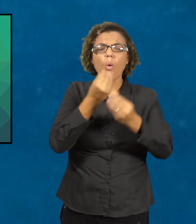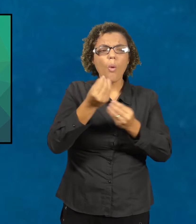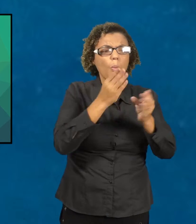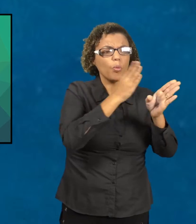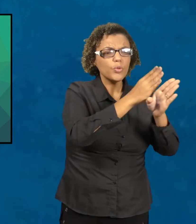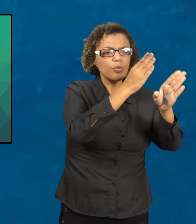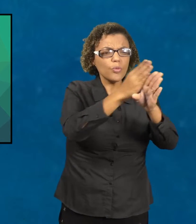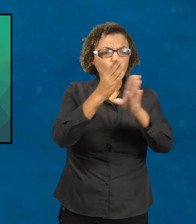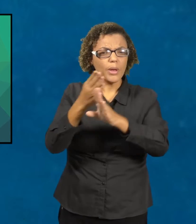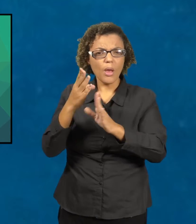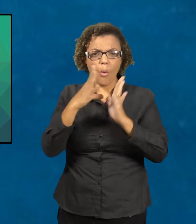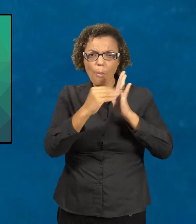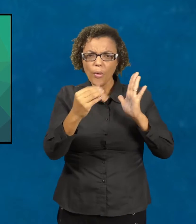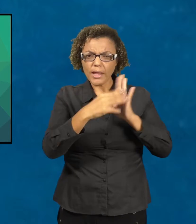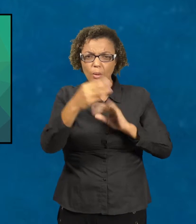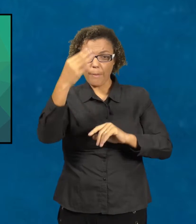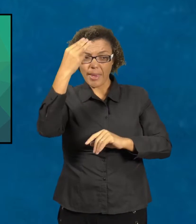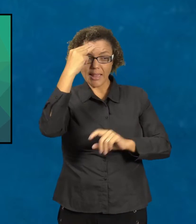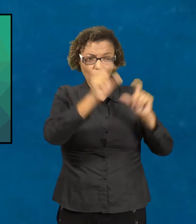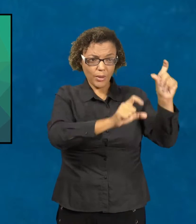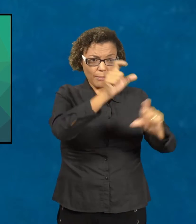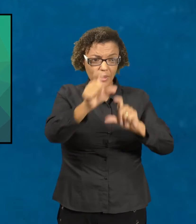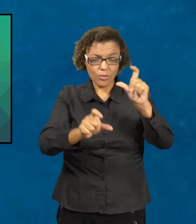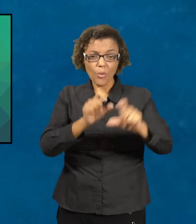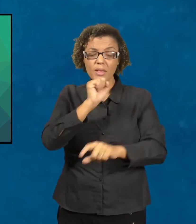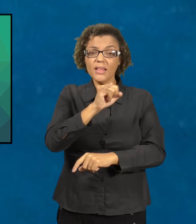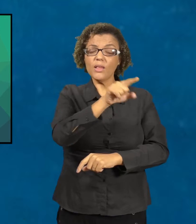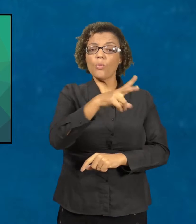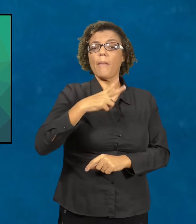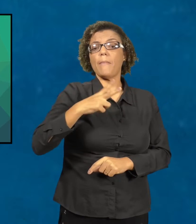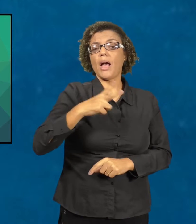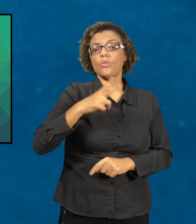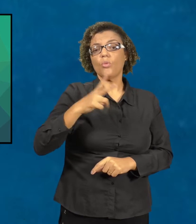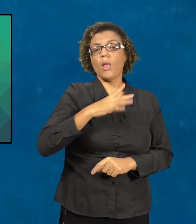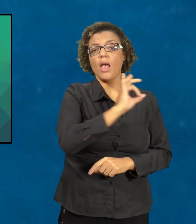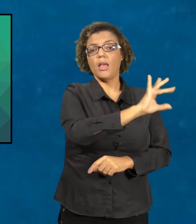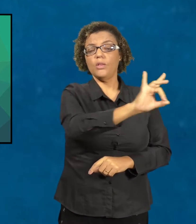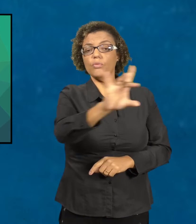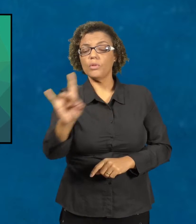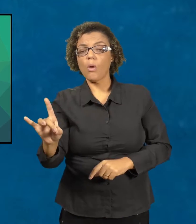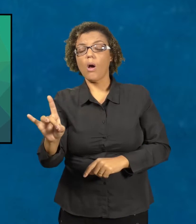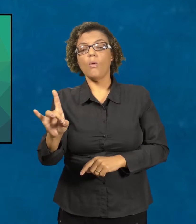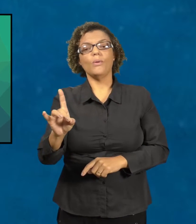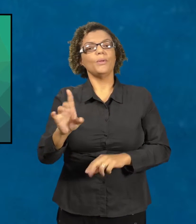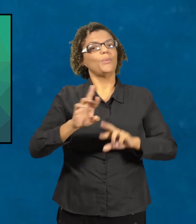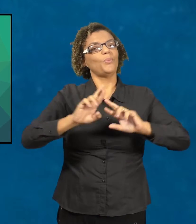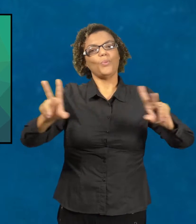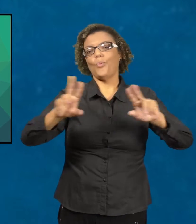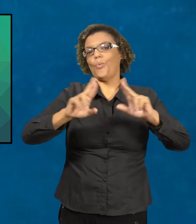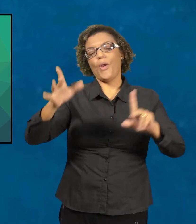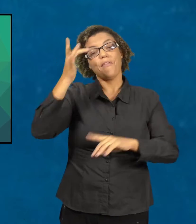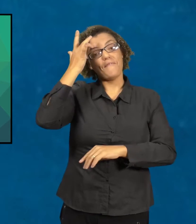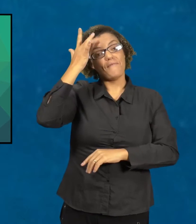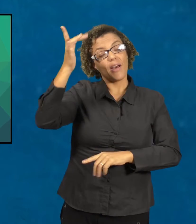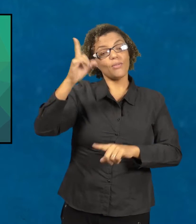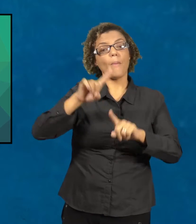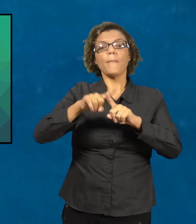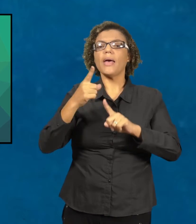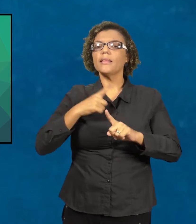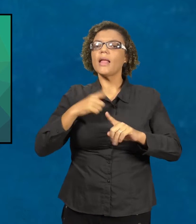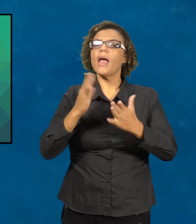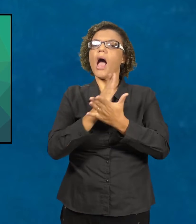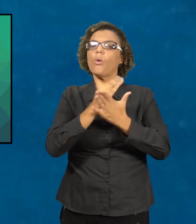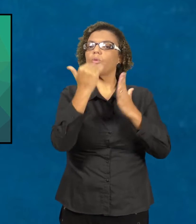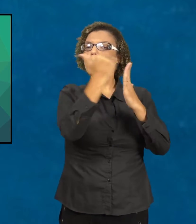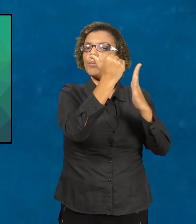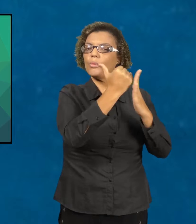individual? Realmente não é tarefa fácil. Existem alguns protocolos de investigação propostos por diversos autores